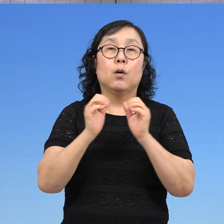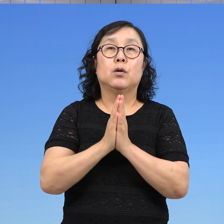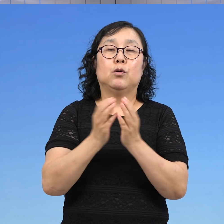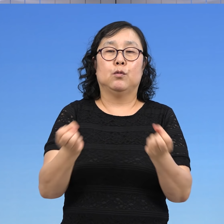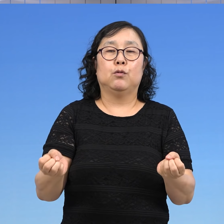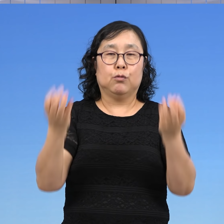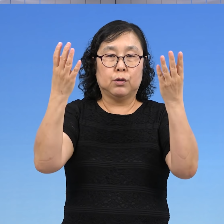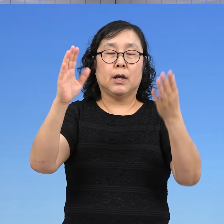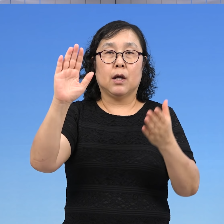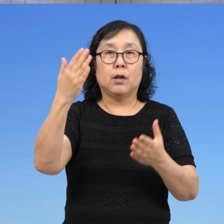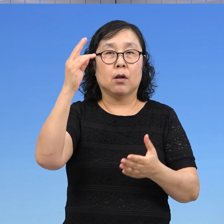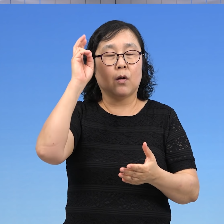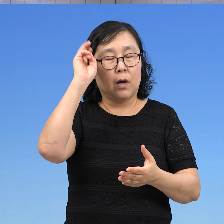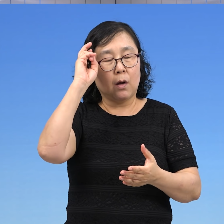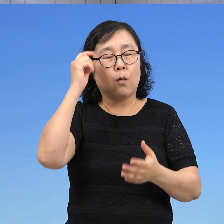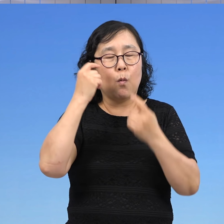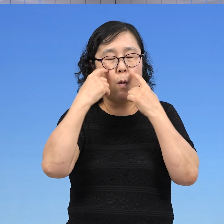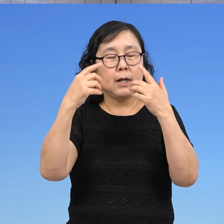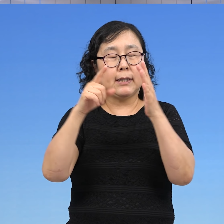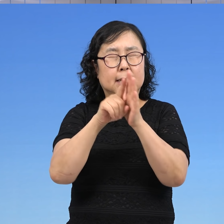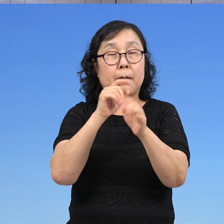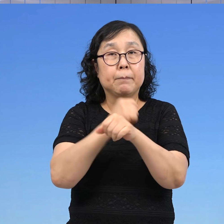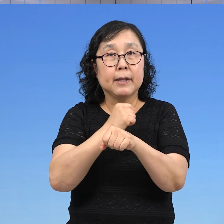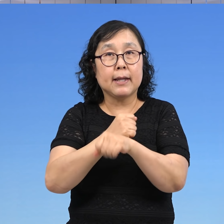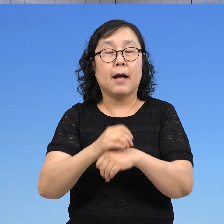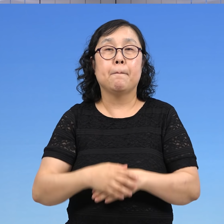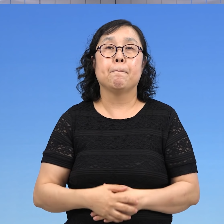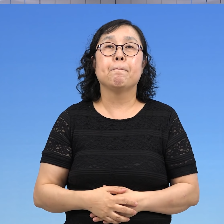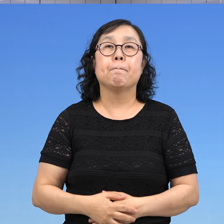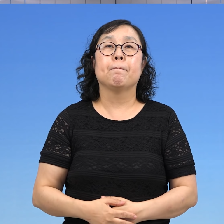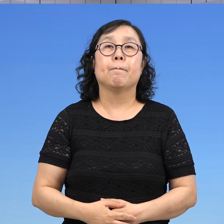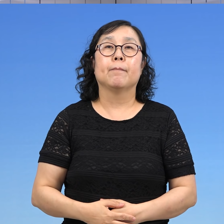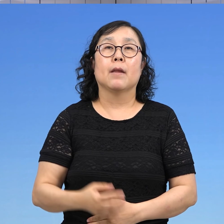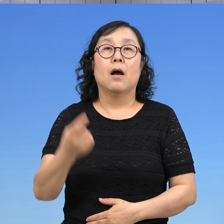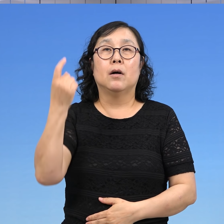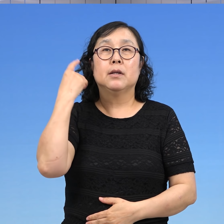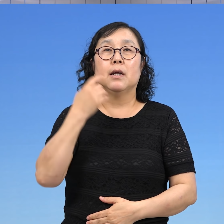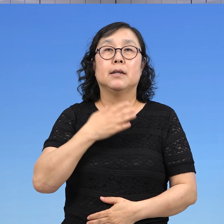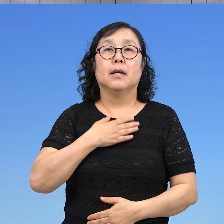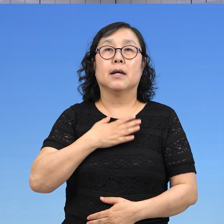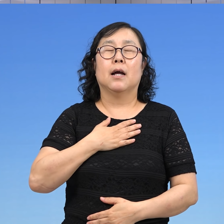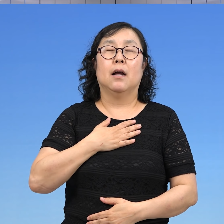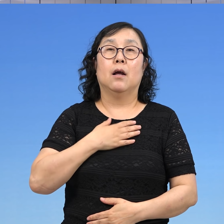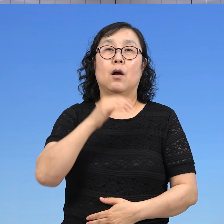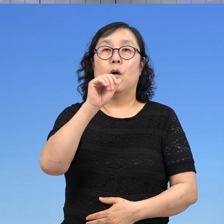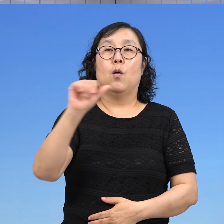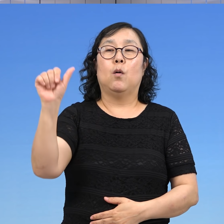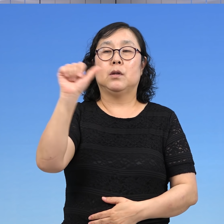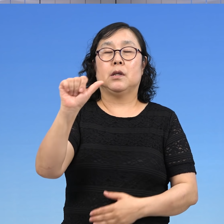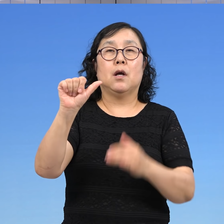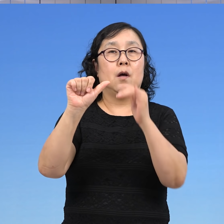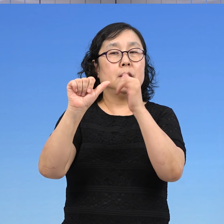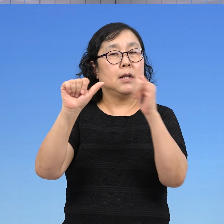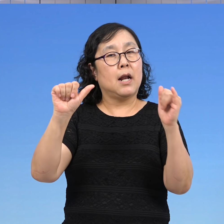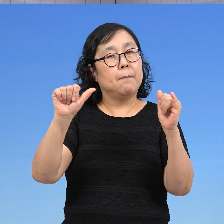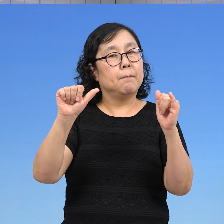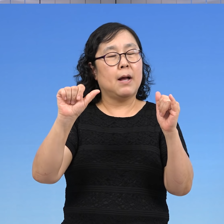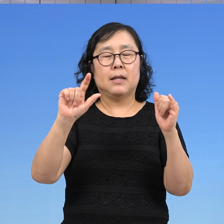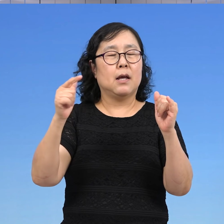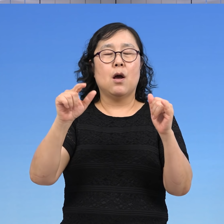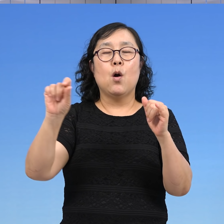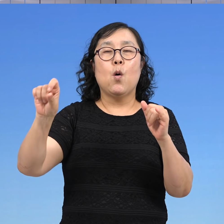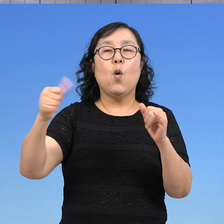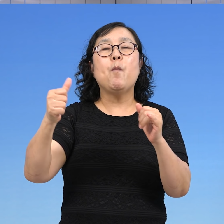이게 뭐 먼저 배 일어날 거에요 퍼 제가 우리 교육장 때 그런 이야기를 나눴는데 요 5000명 5